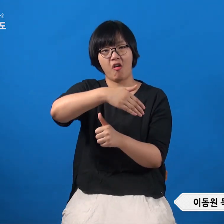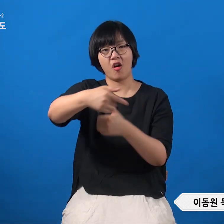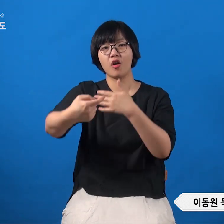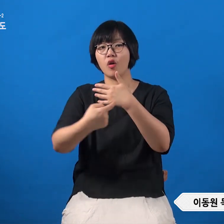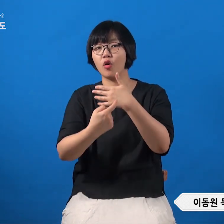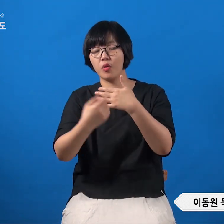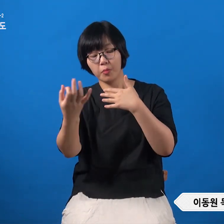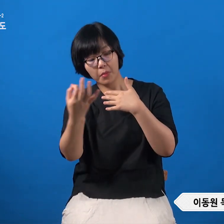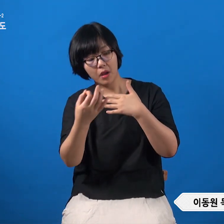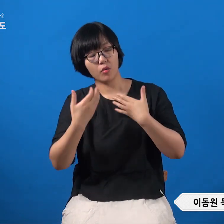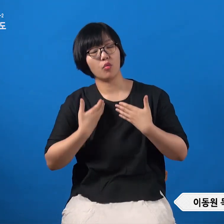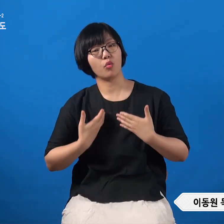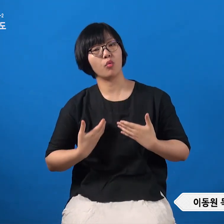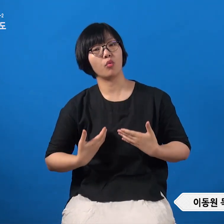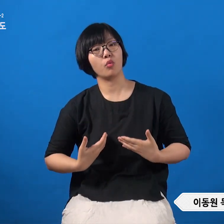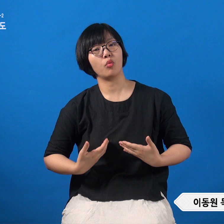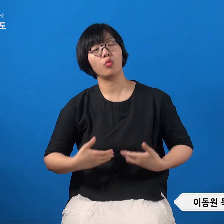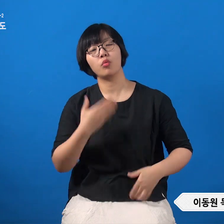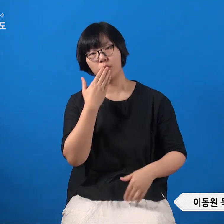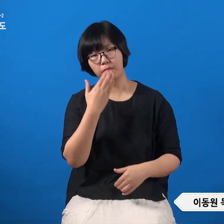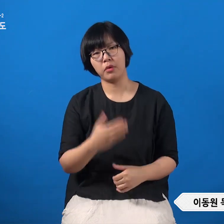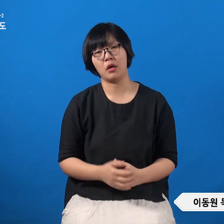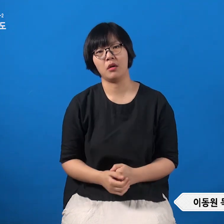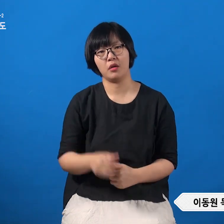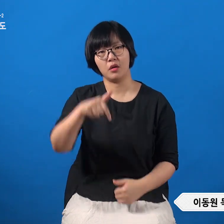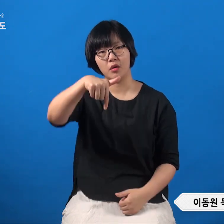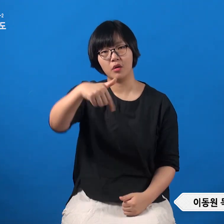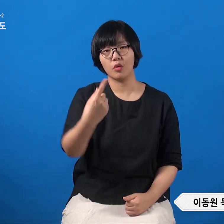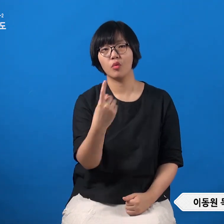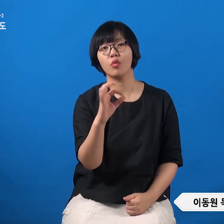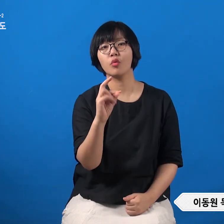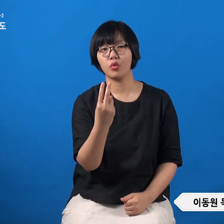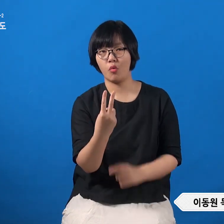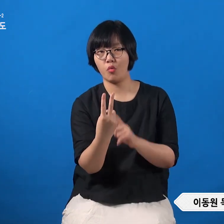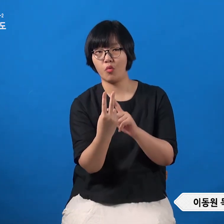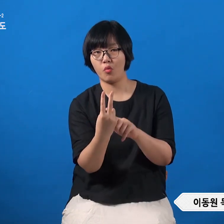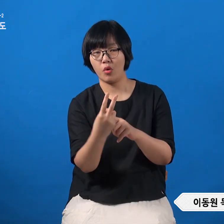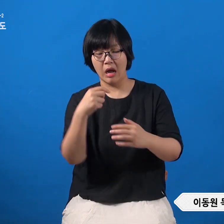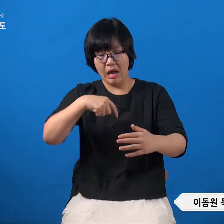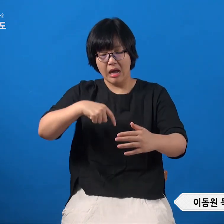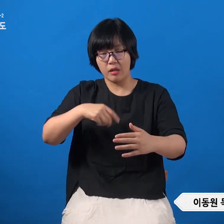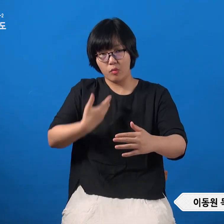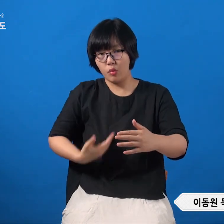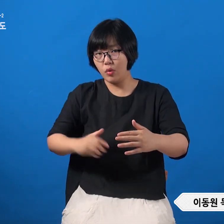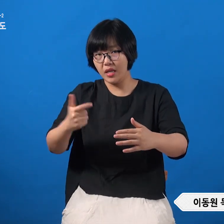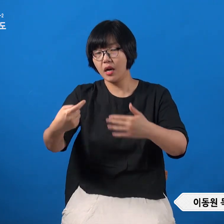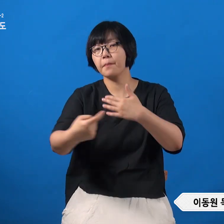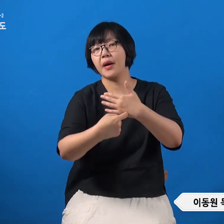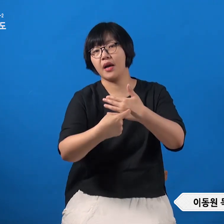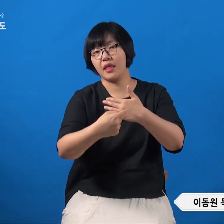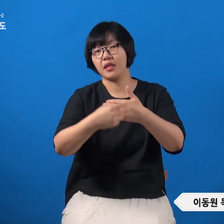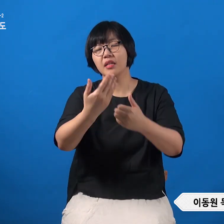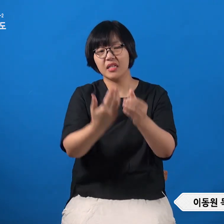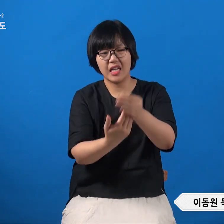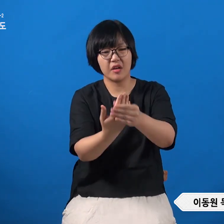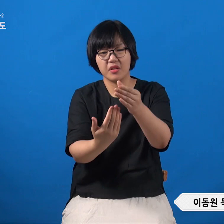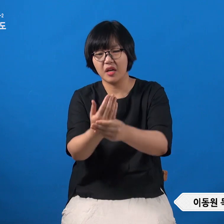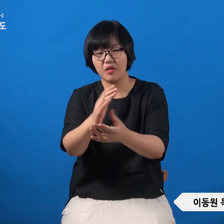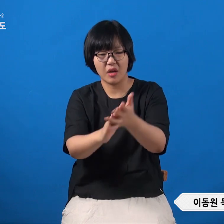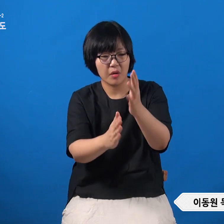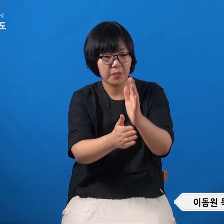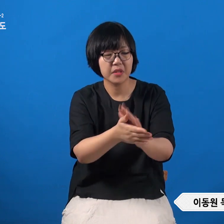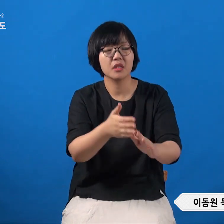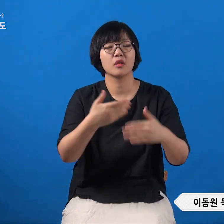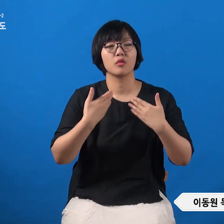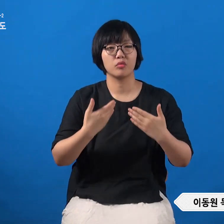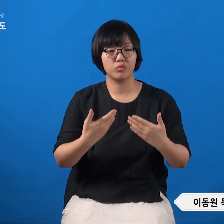고요해지고, 여기서 고요함이라는 단어는 외적인 것을 의미하는 단어입니다. 외적으로